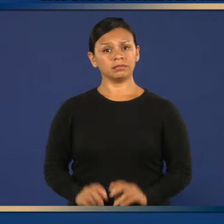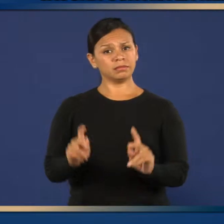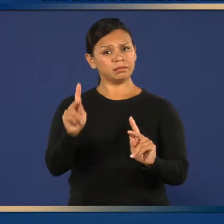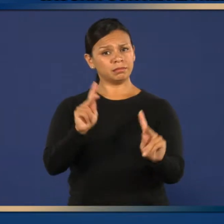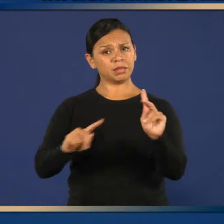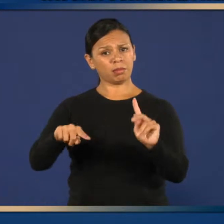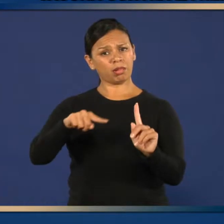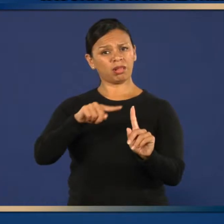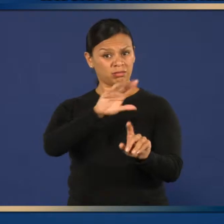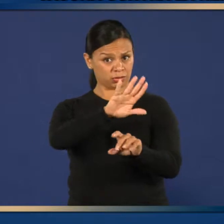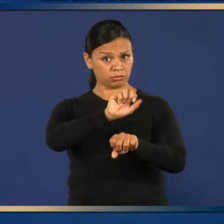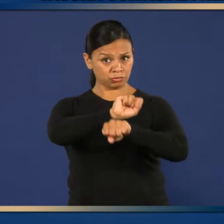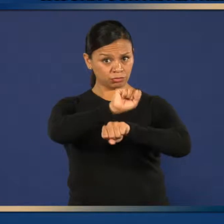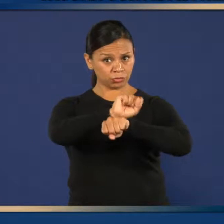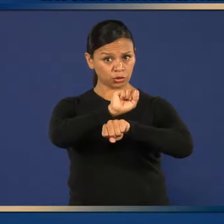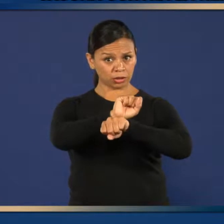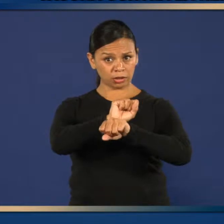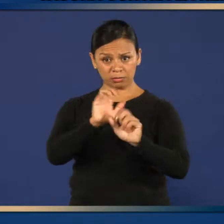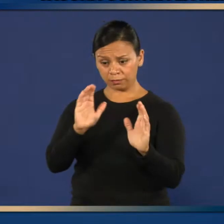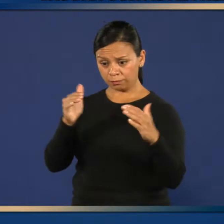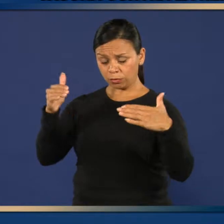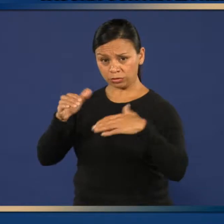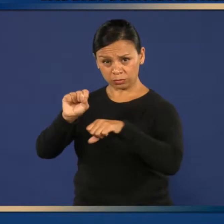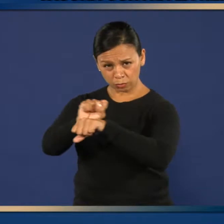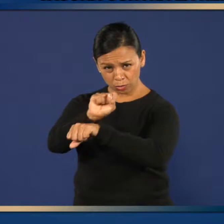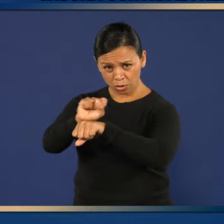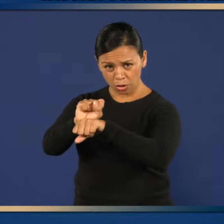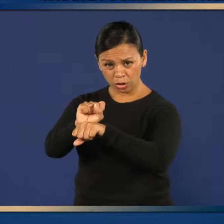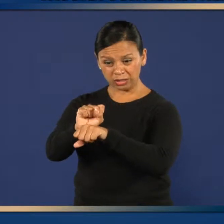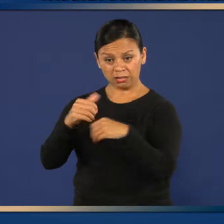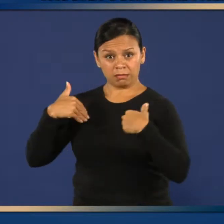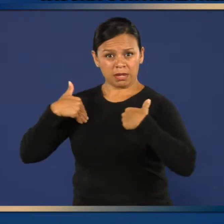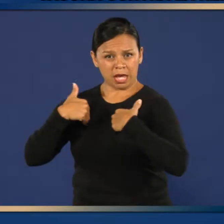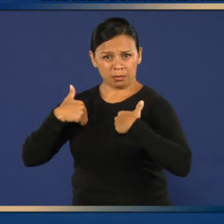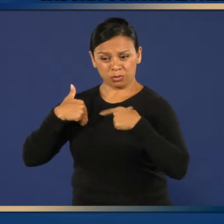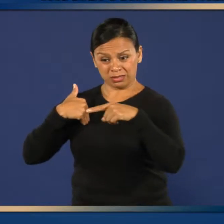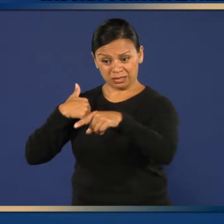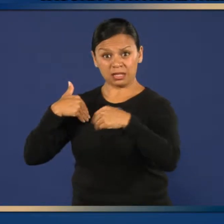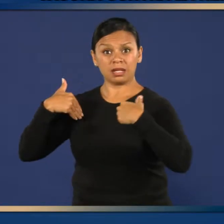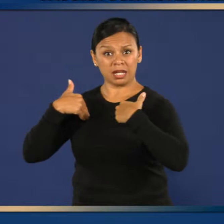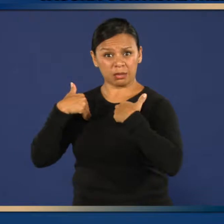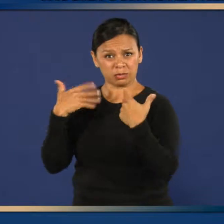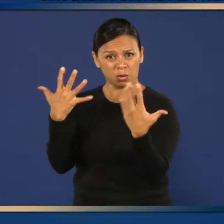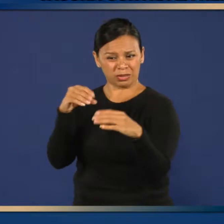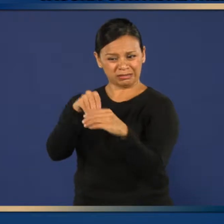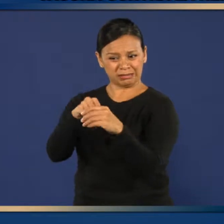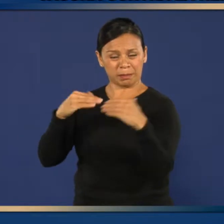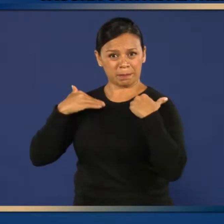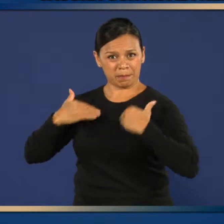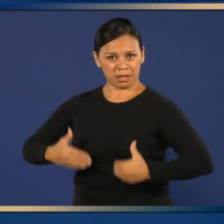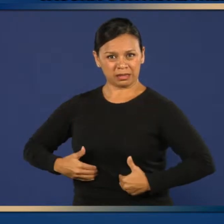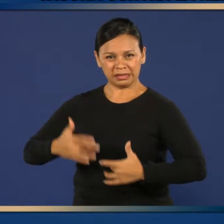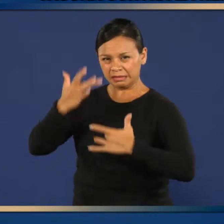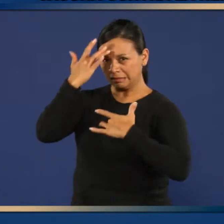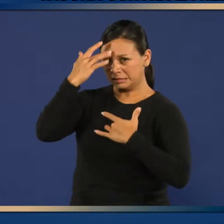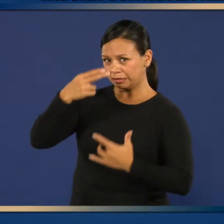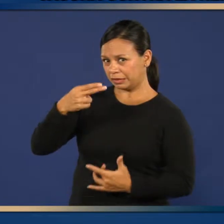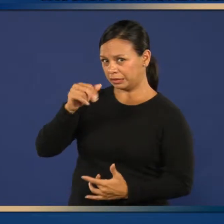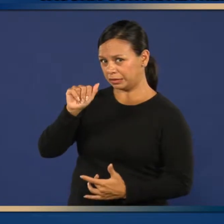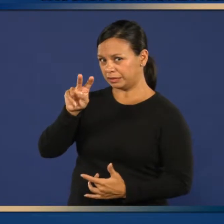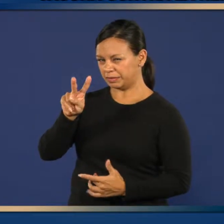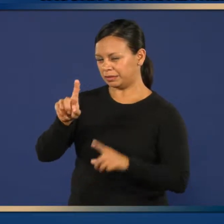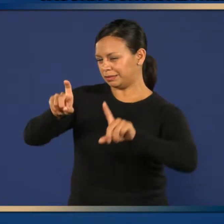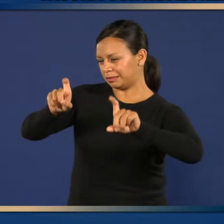las personas que trabajan con primates infectados con hacha ave o que trabajan con